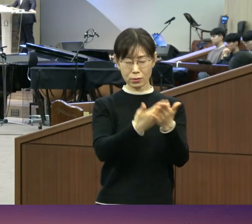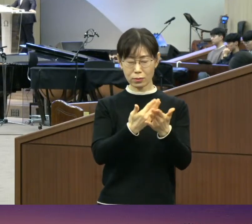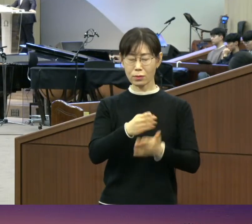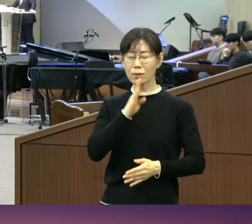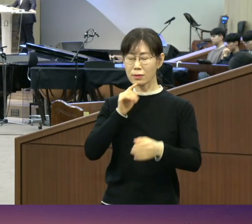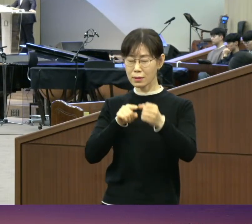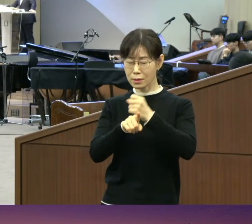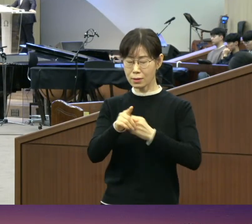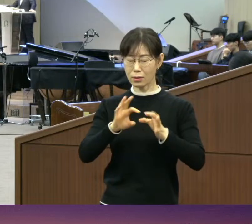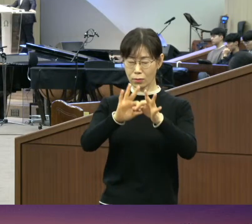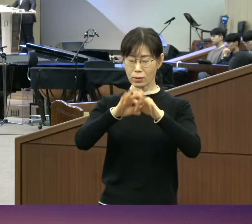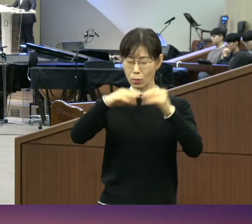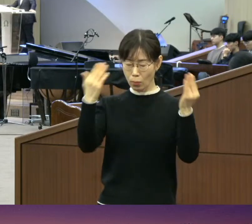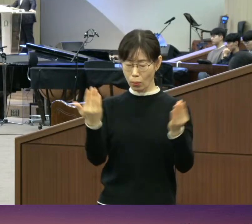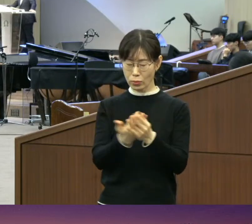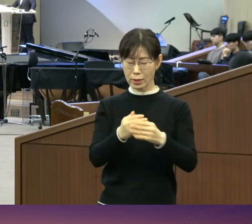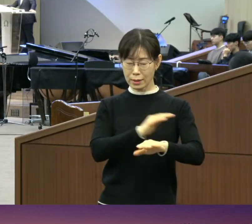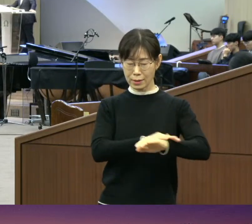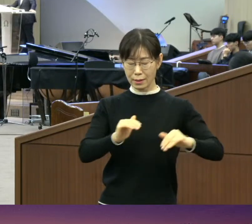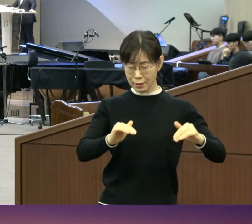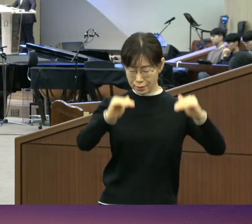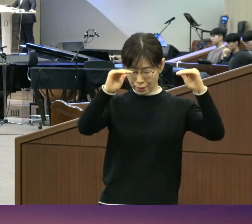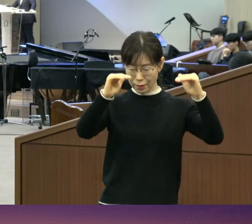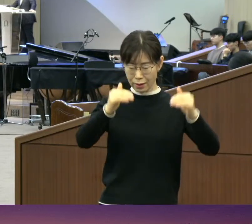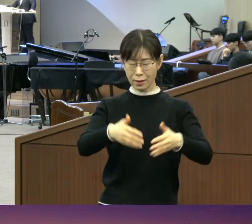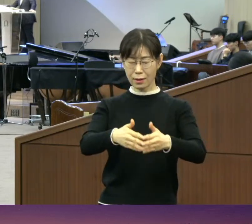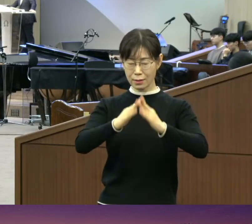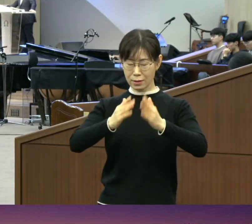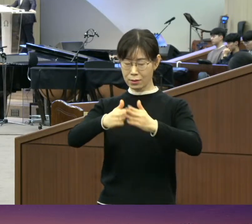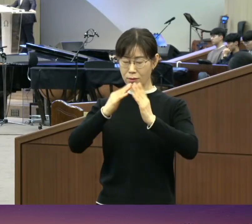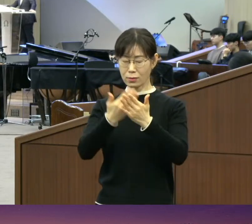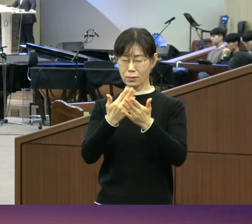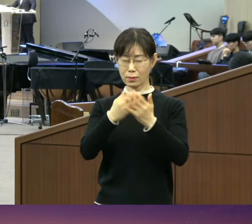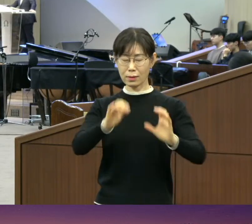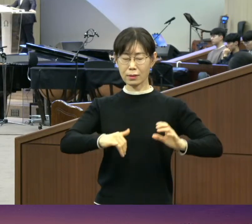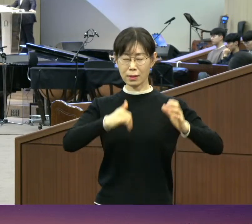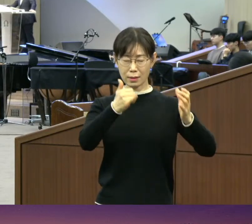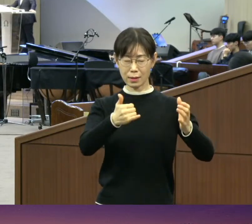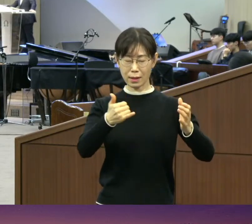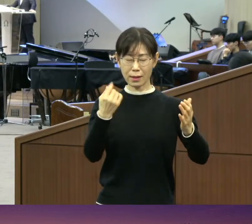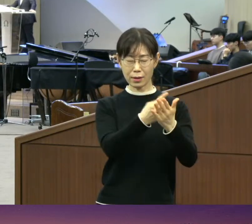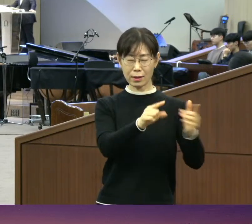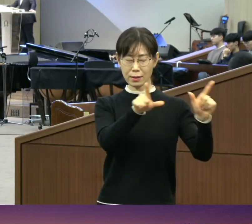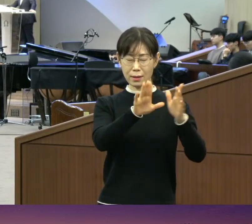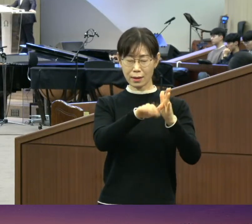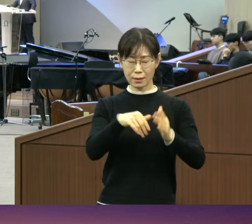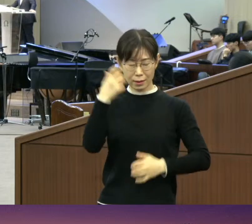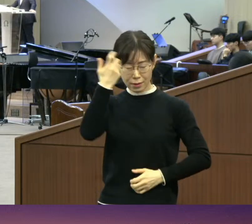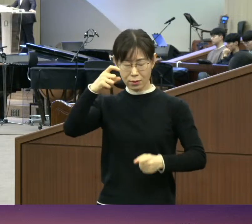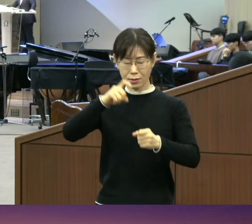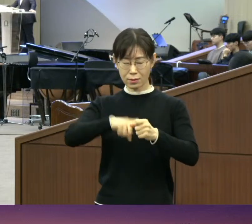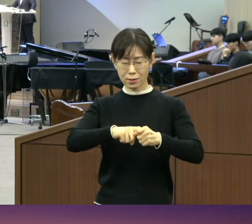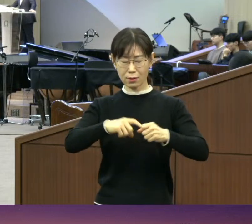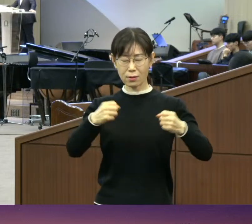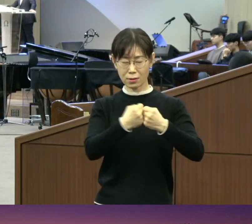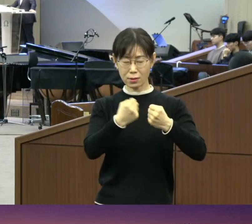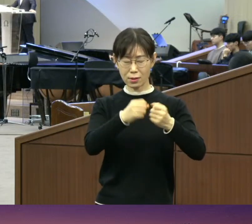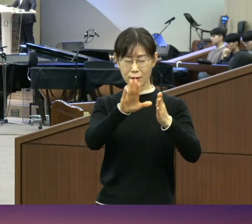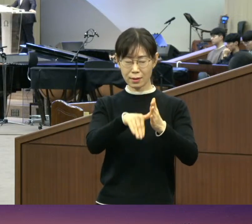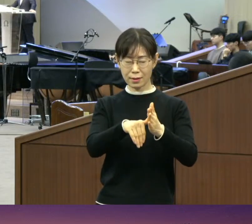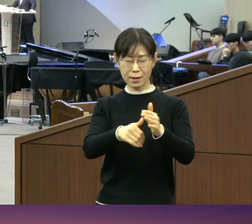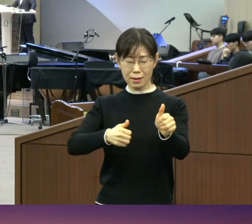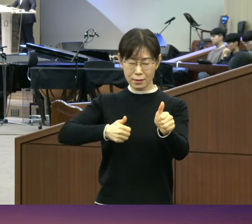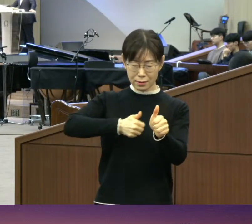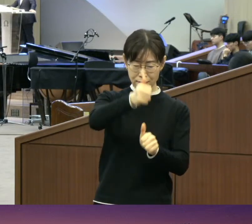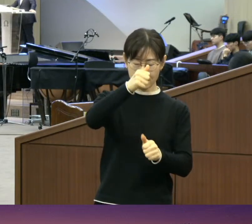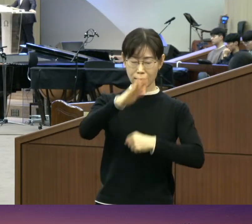온전하게 양육되게 하시고 세워지게 하여 주셔서 이 세상 가운데 하나님의 영적 전선에서 싸워